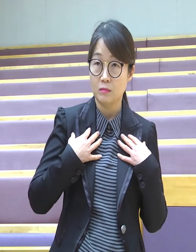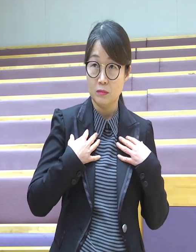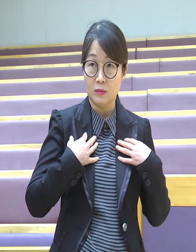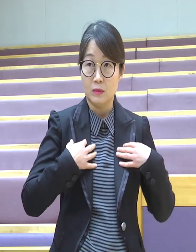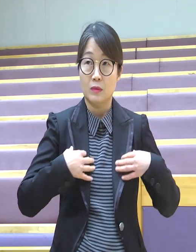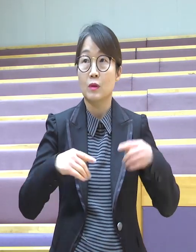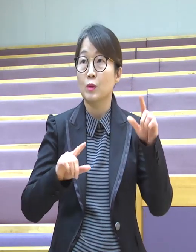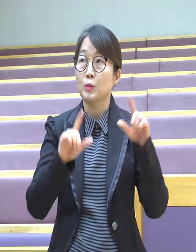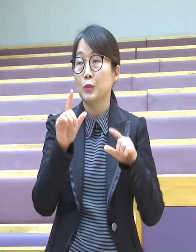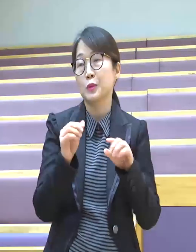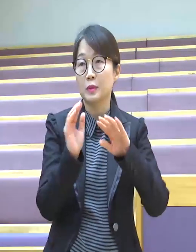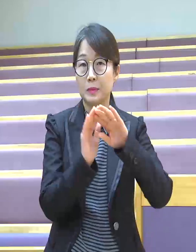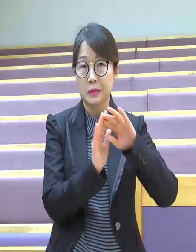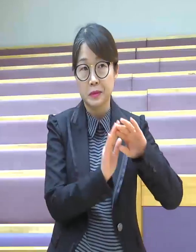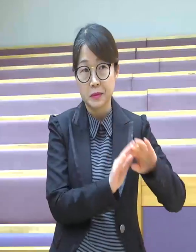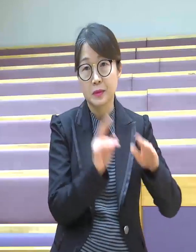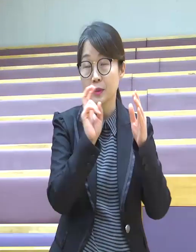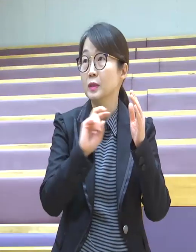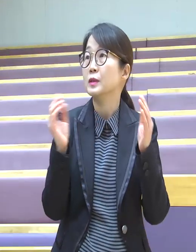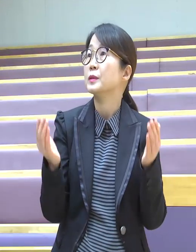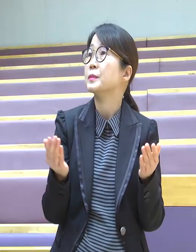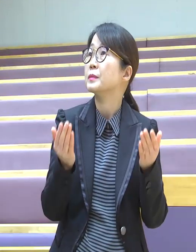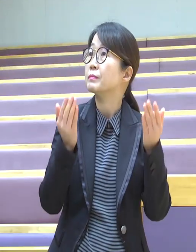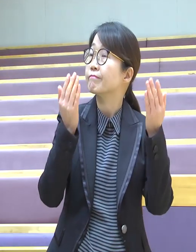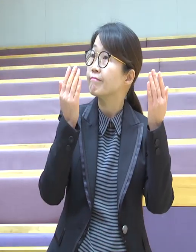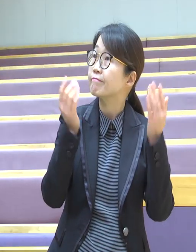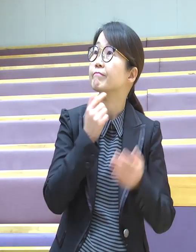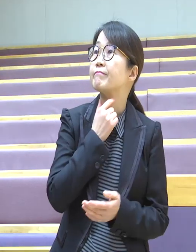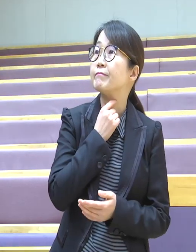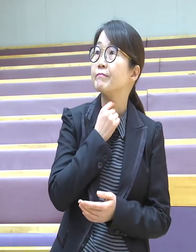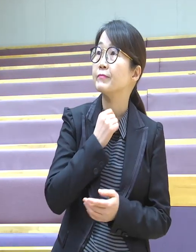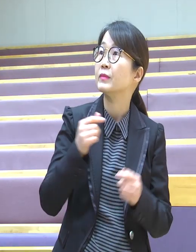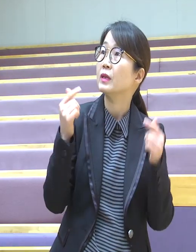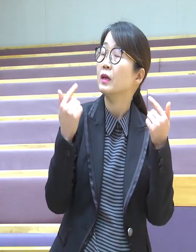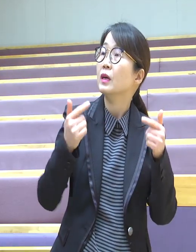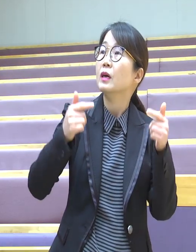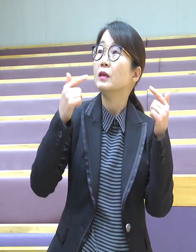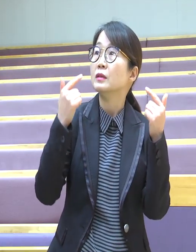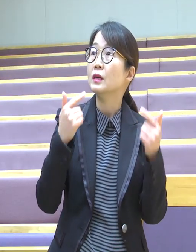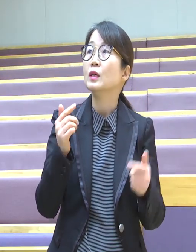우리 연약함을 내려놓으며 함께 찬양하겠습니다. 언제나 내 모습,